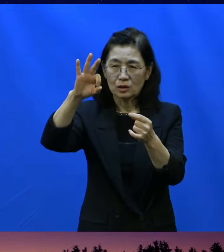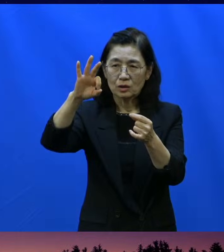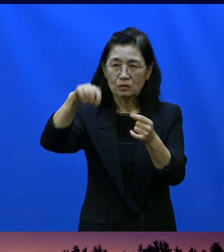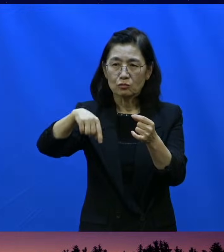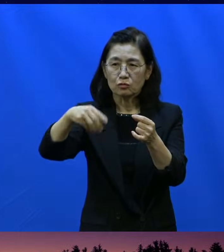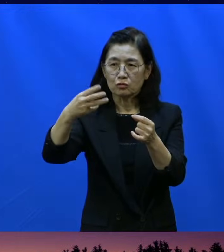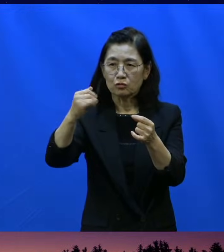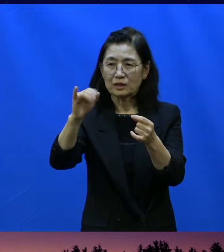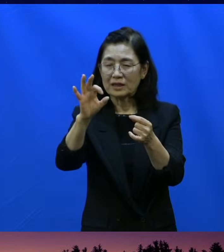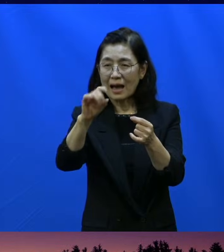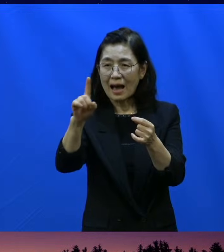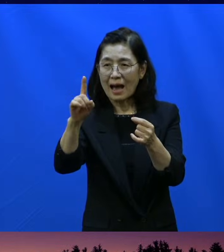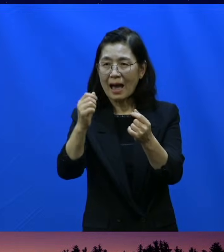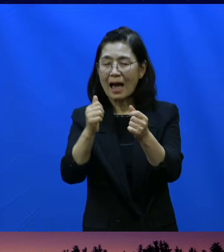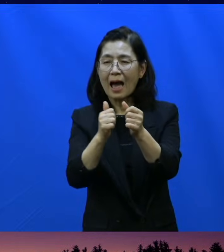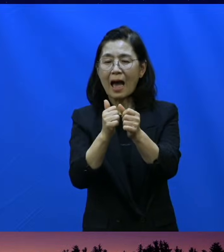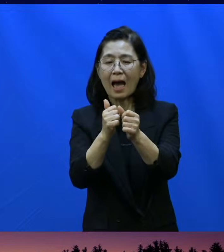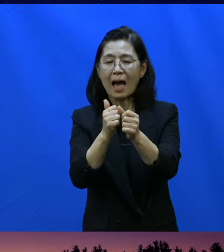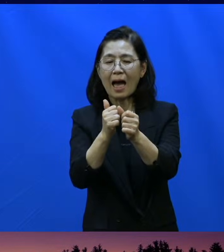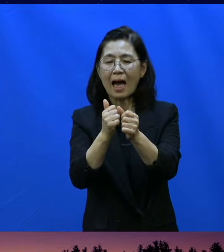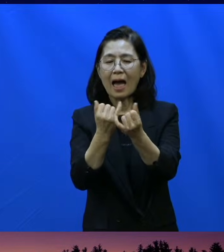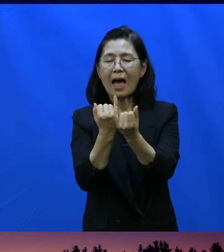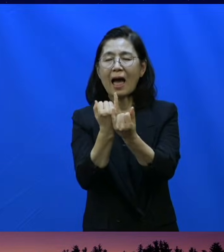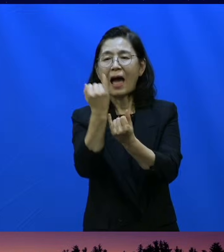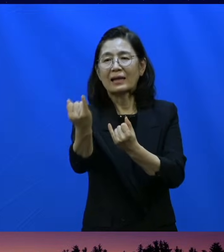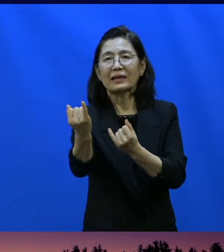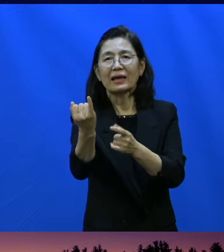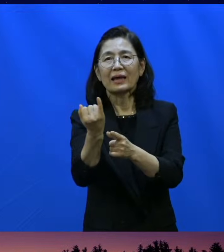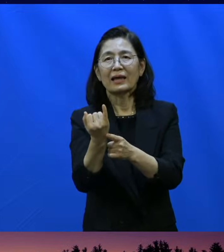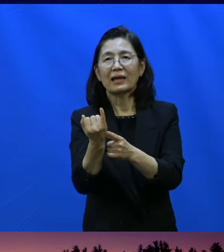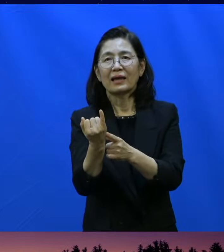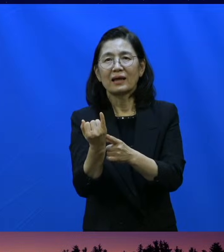우리아의 아내 이 말을 한 것은 이름 누구죠?